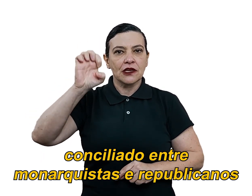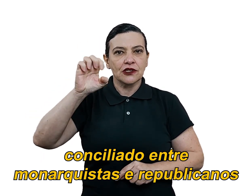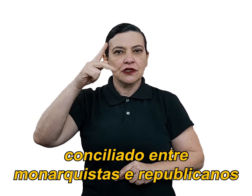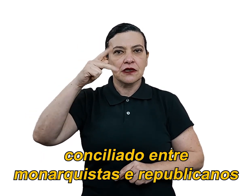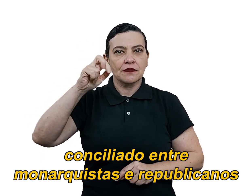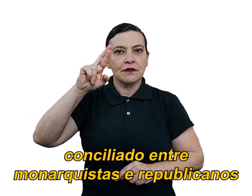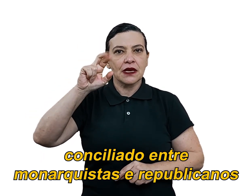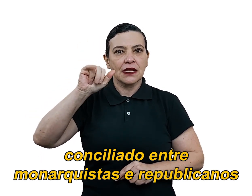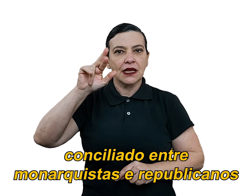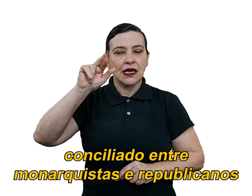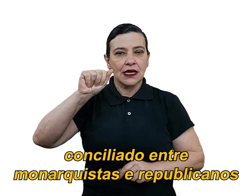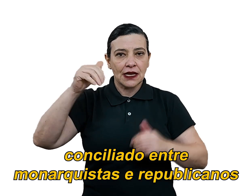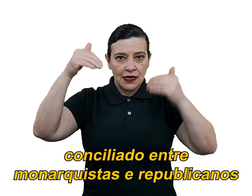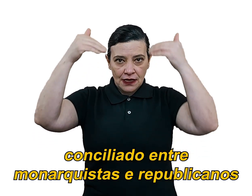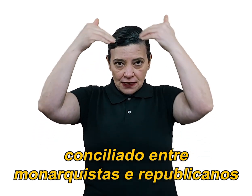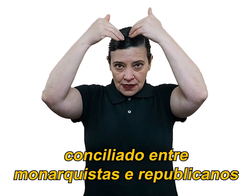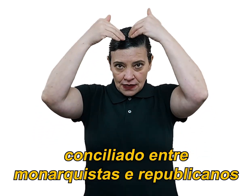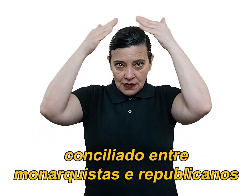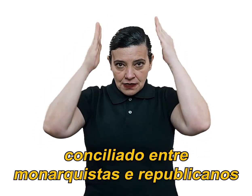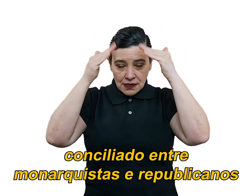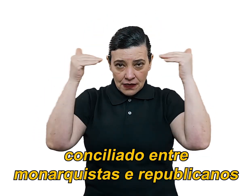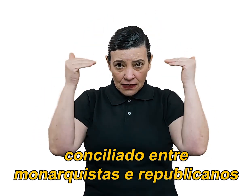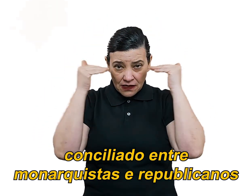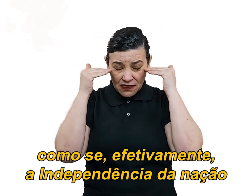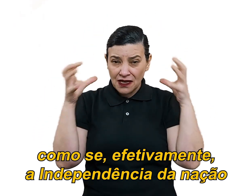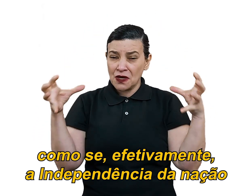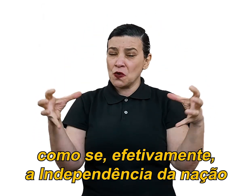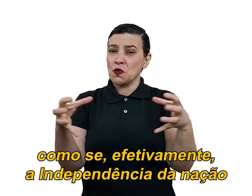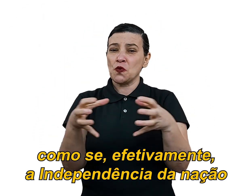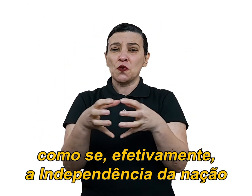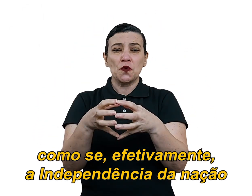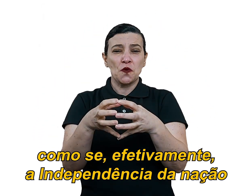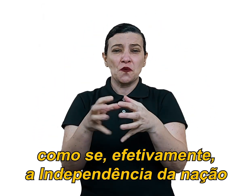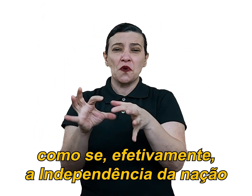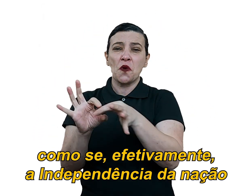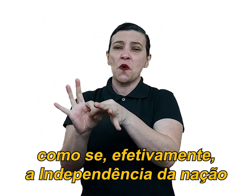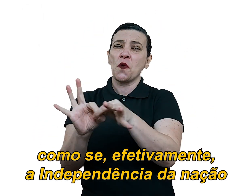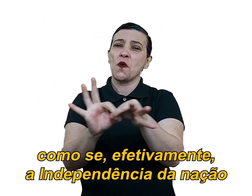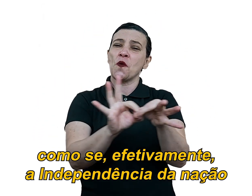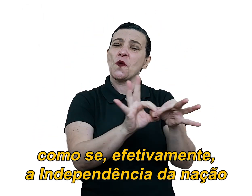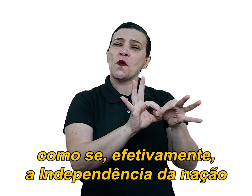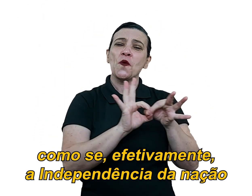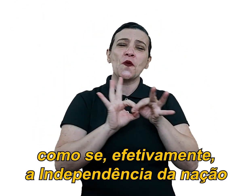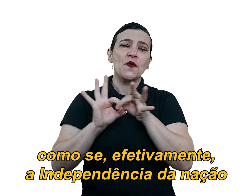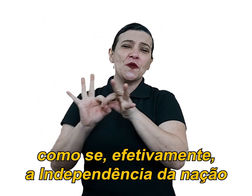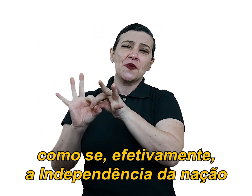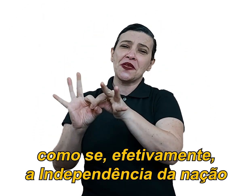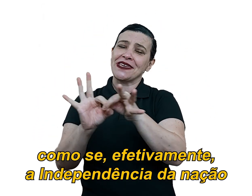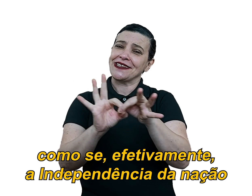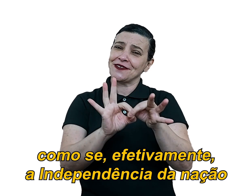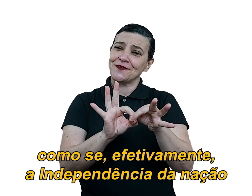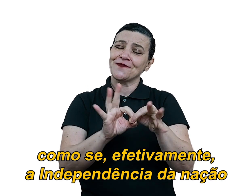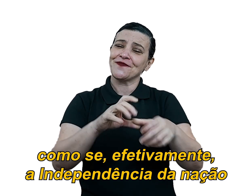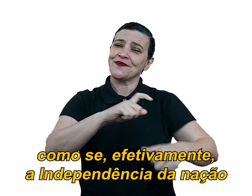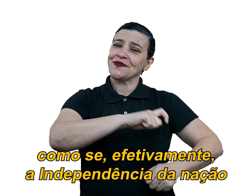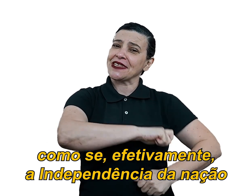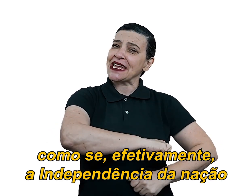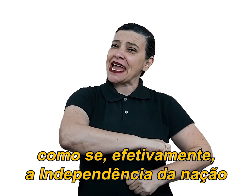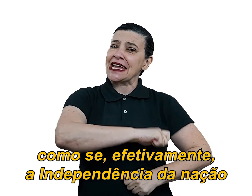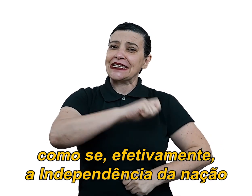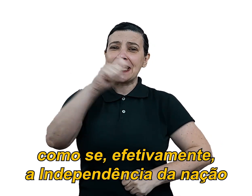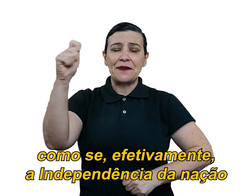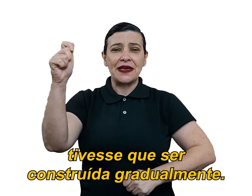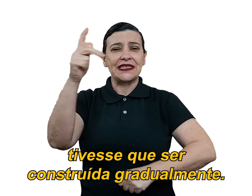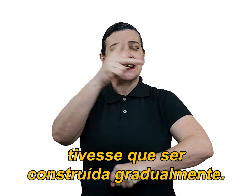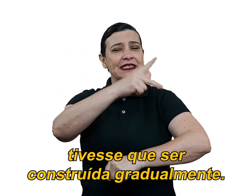conciliado, né, entre monarquistas e republicanos, como se efetivamente a independência